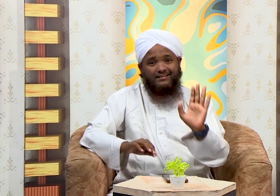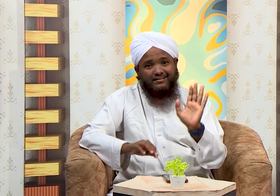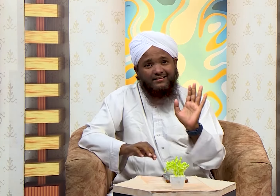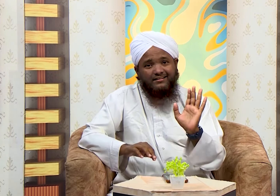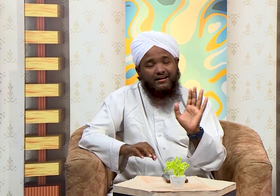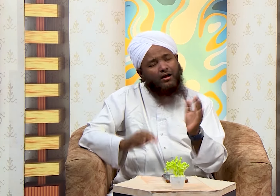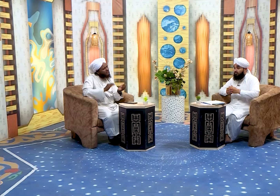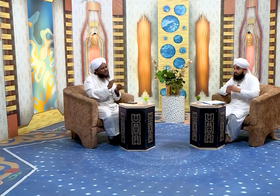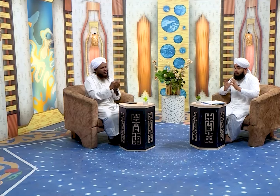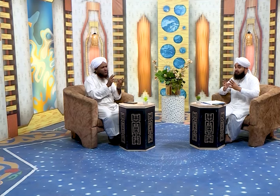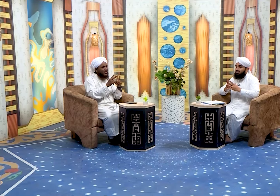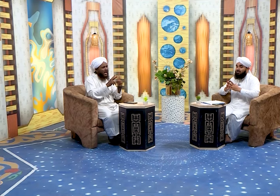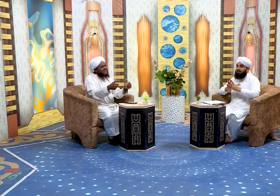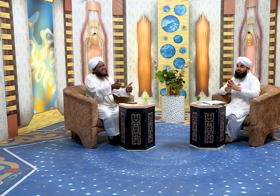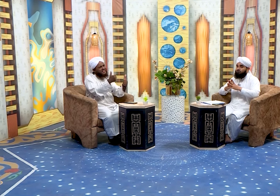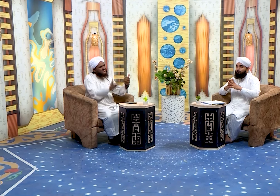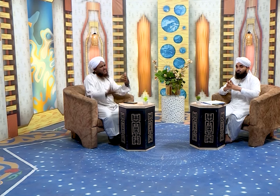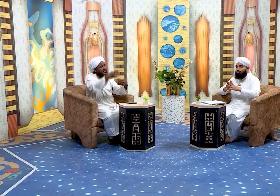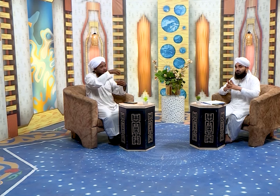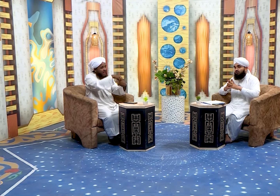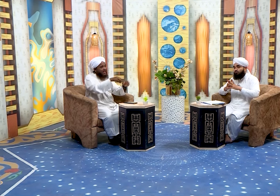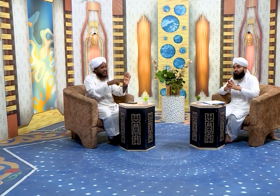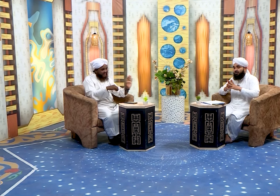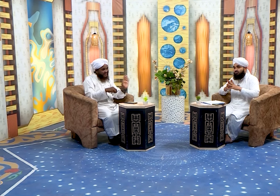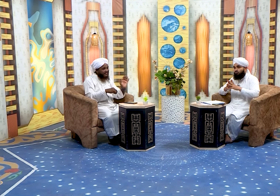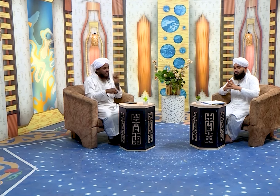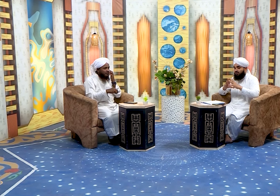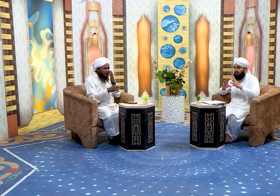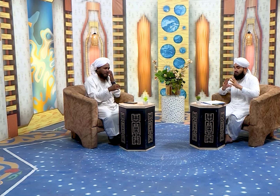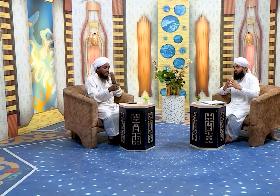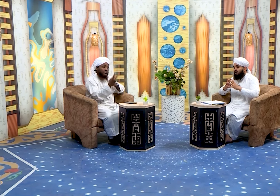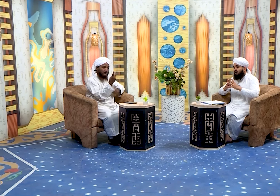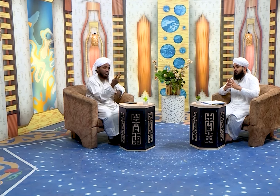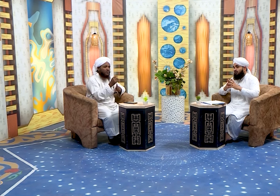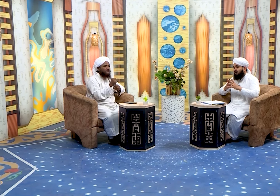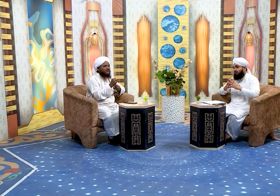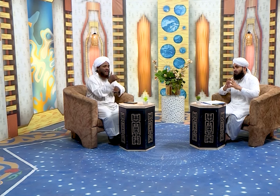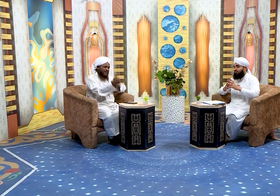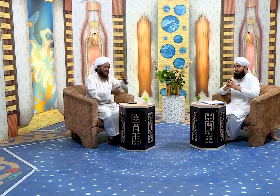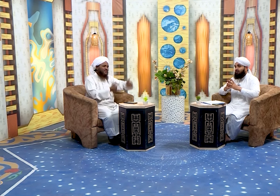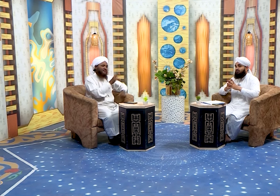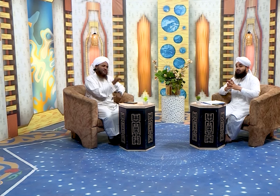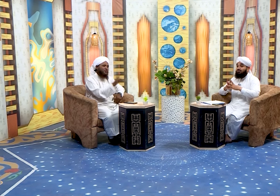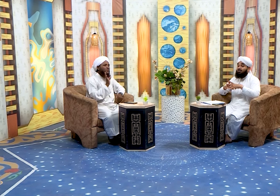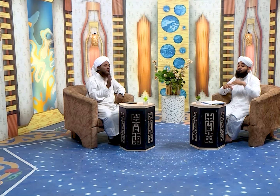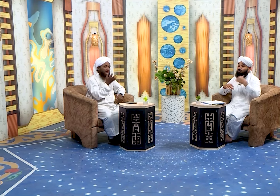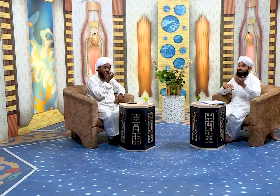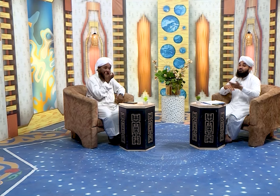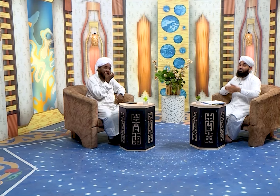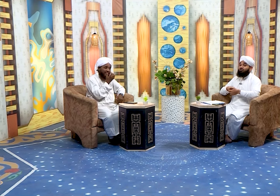ساری نشانیاں پالی تھی ہاں بس دو نشانیوں کے بارے میں مجھے امتحان کرنا باقی تھا میں دیکھنا چاہتا تھا اور وہ توریت میں یہ